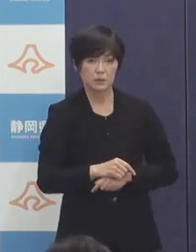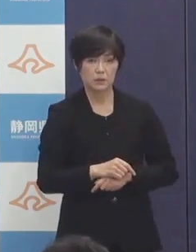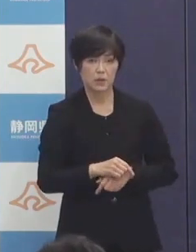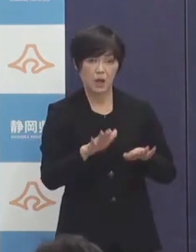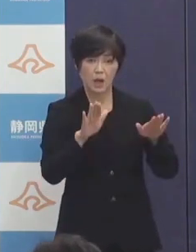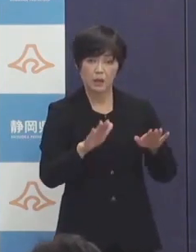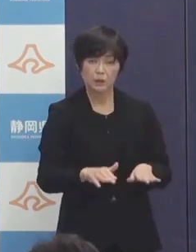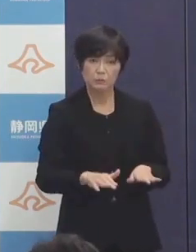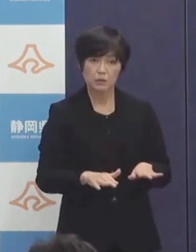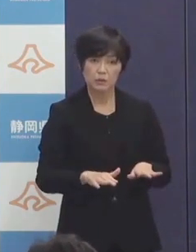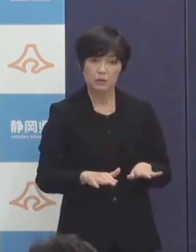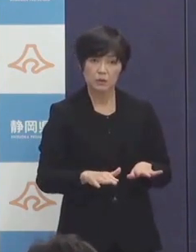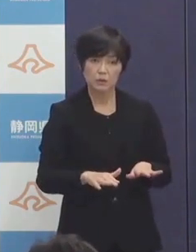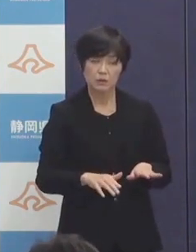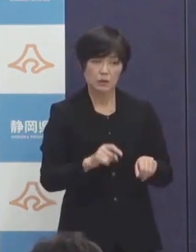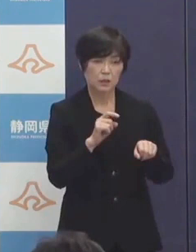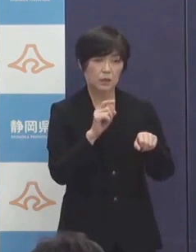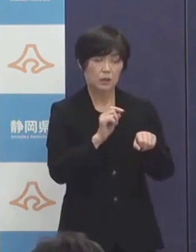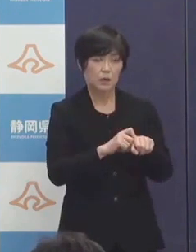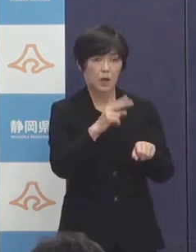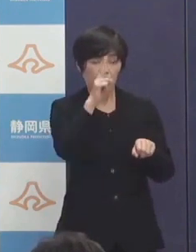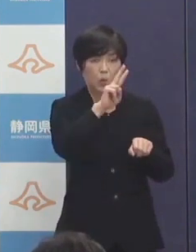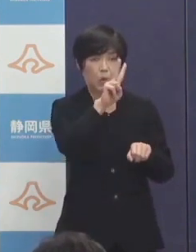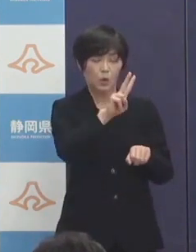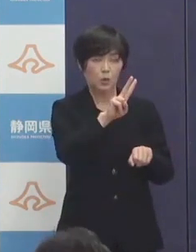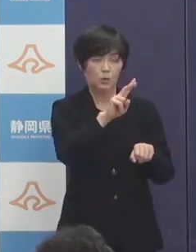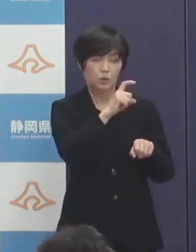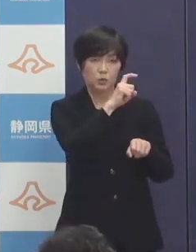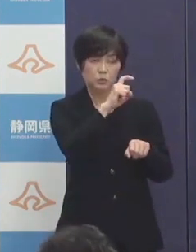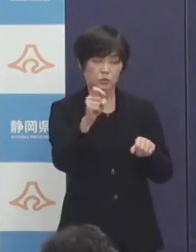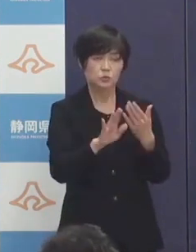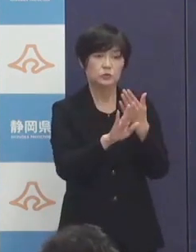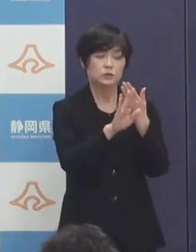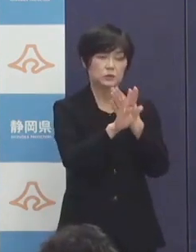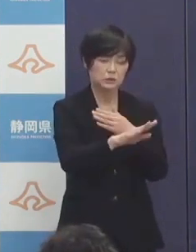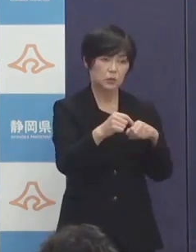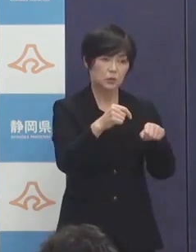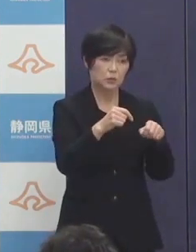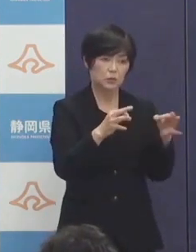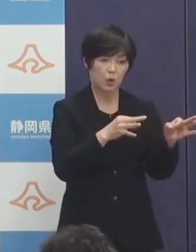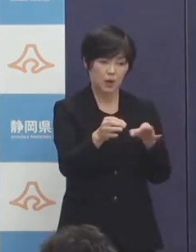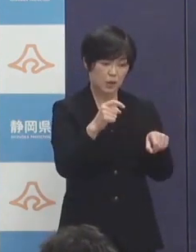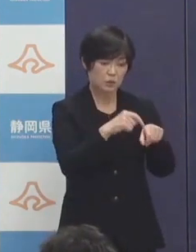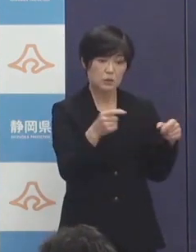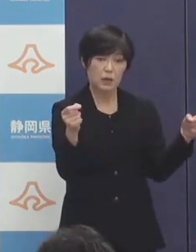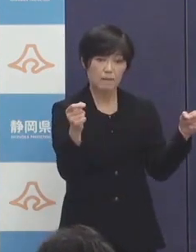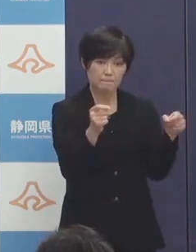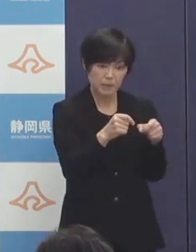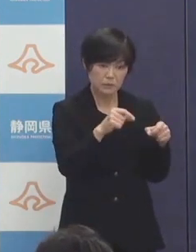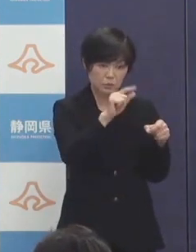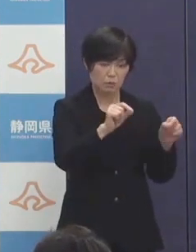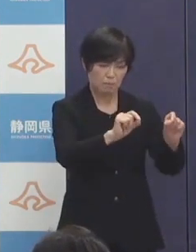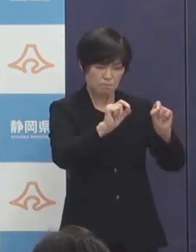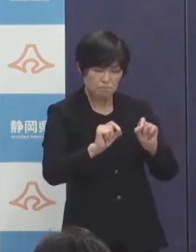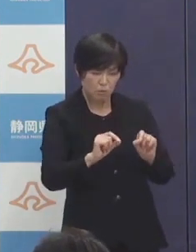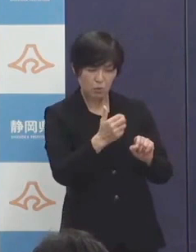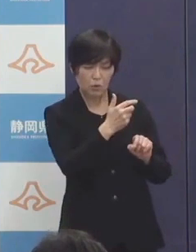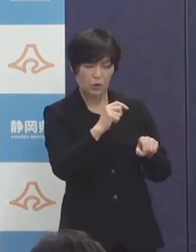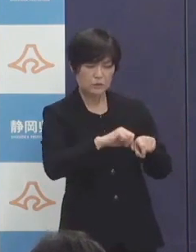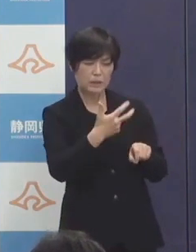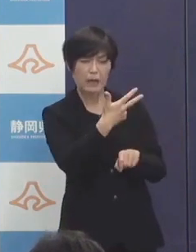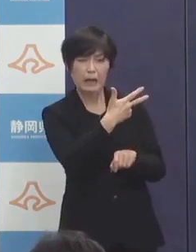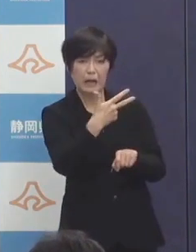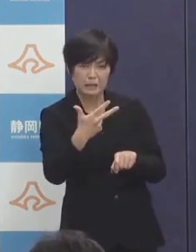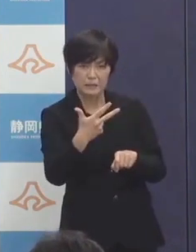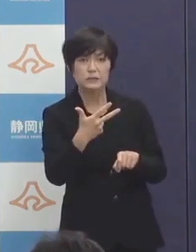今回のところ22時以降の営業の、時間の短縮要請が行われ、これを8時までに下げるということにも